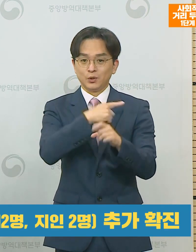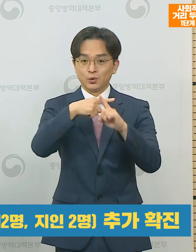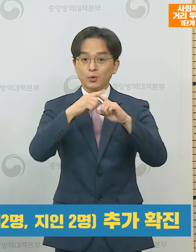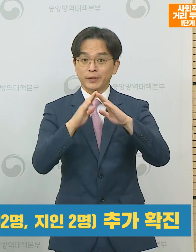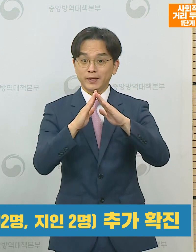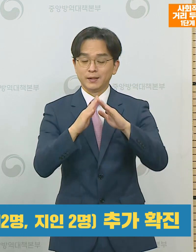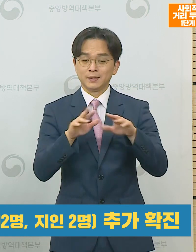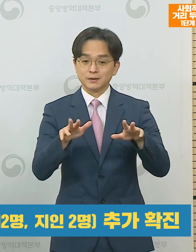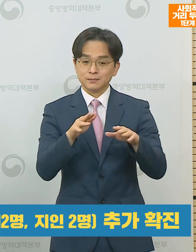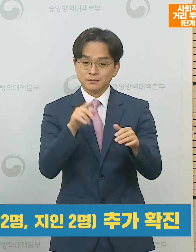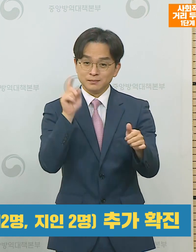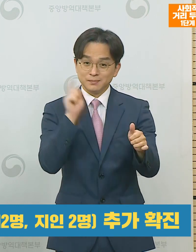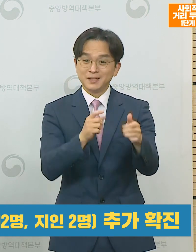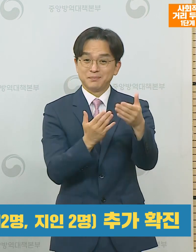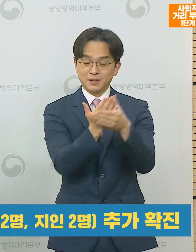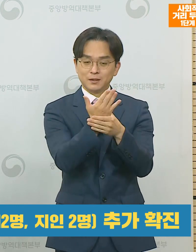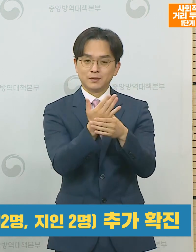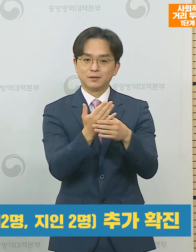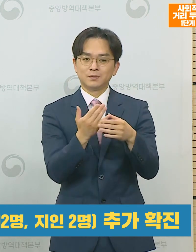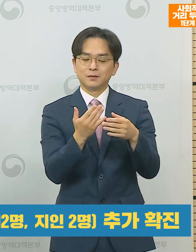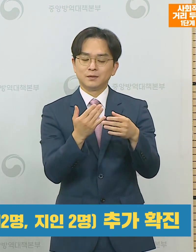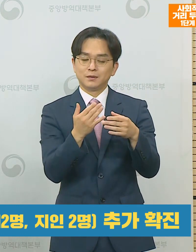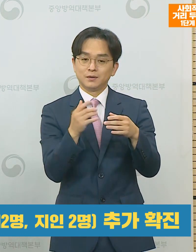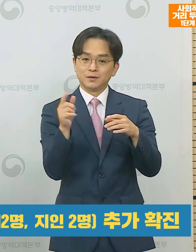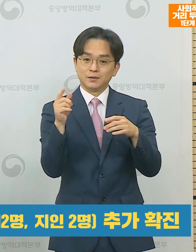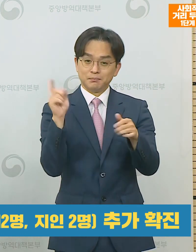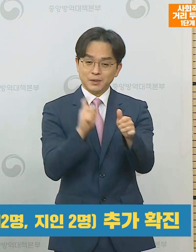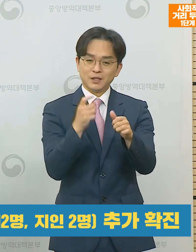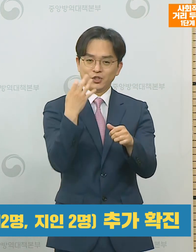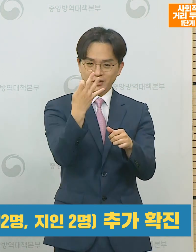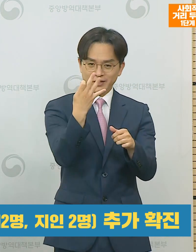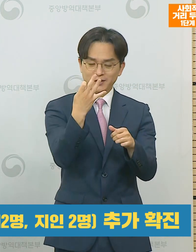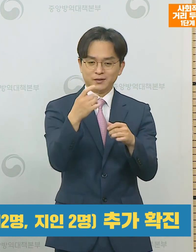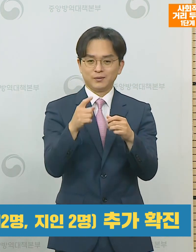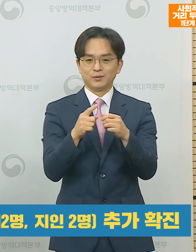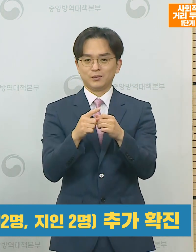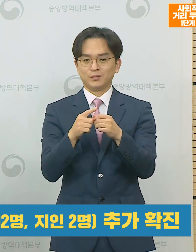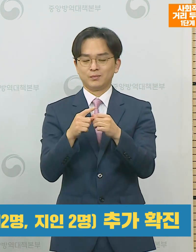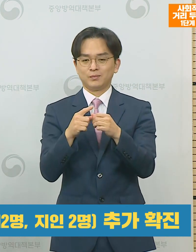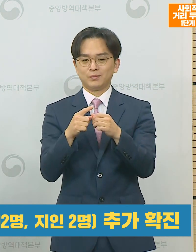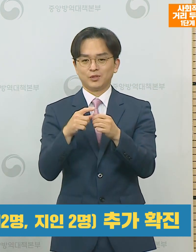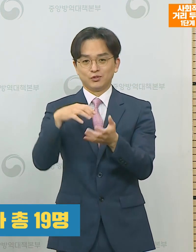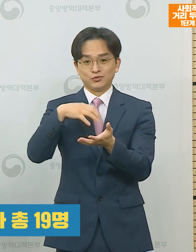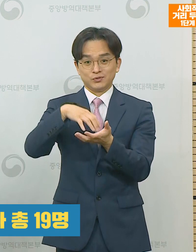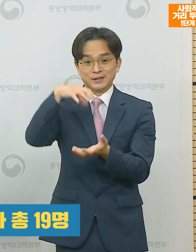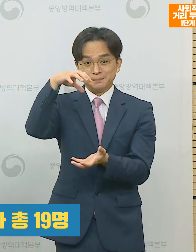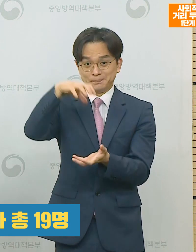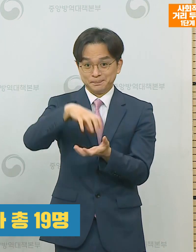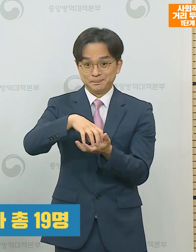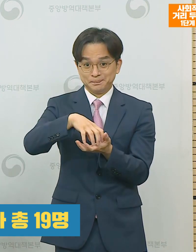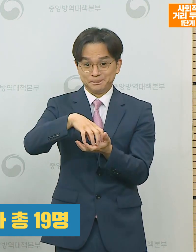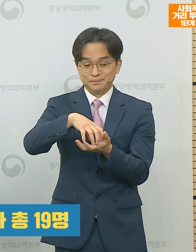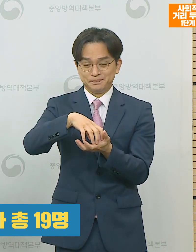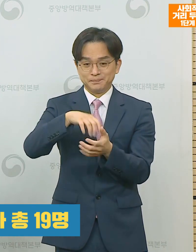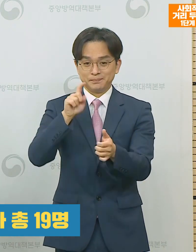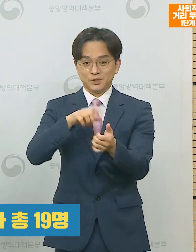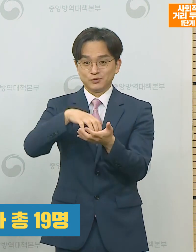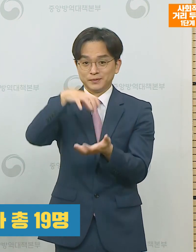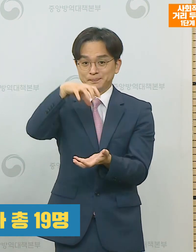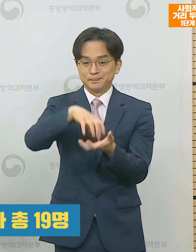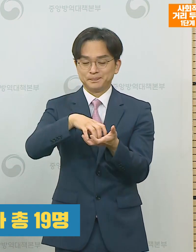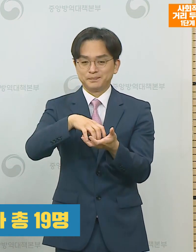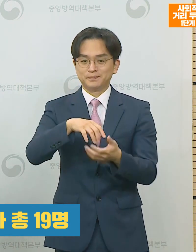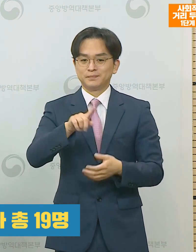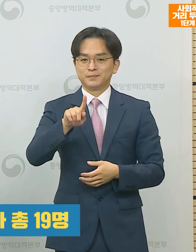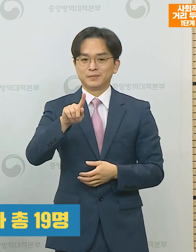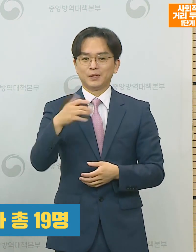접촉자 조사 중에 14명, 교인 12명, 지인 2명이 추가로 확진되어 현재까지 누적 확진자는